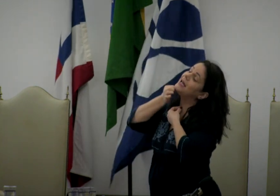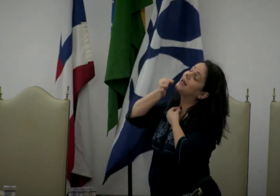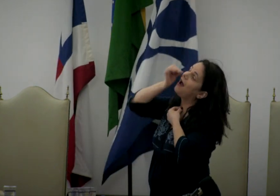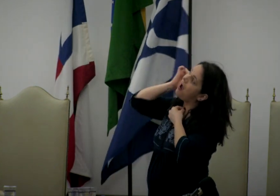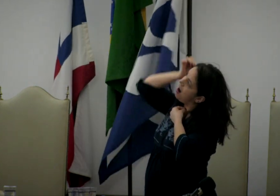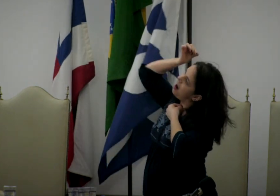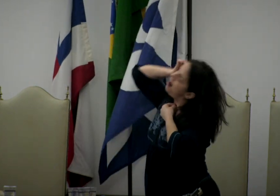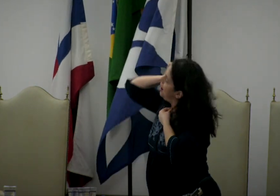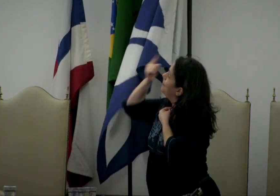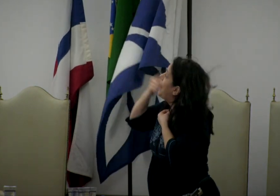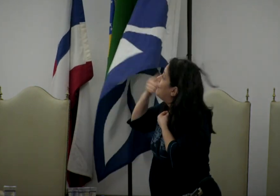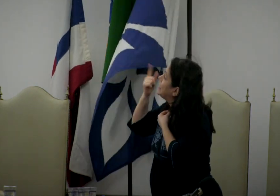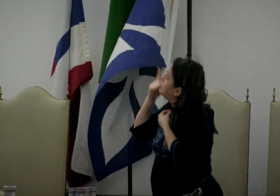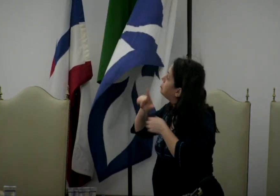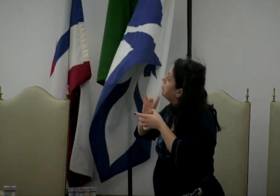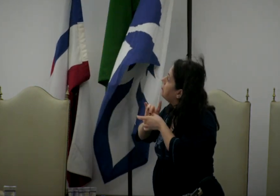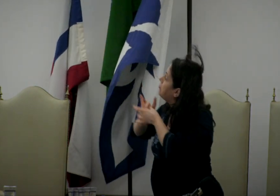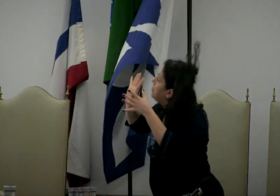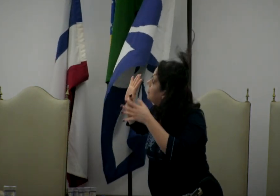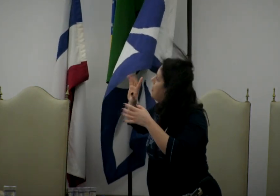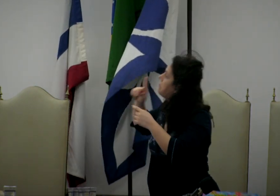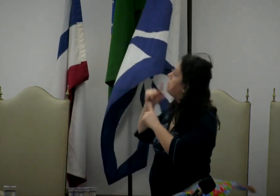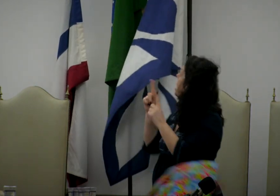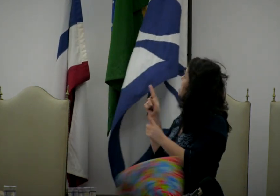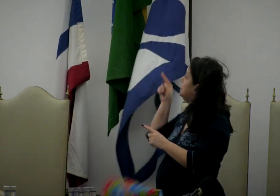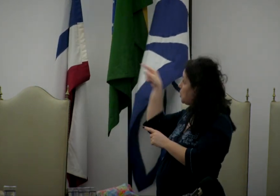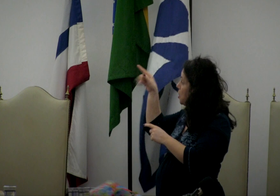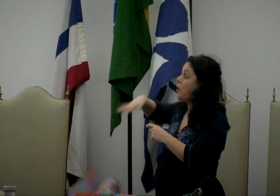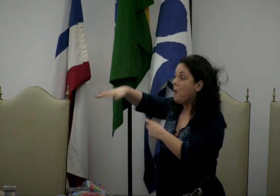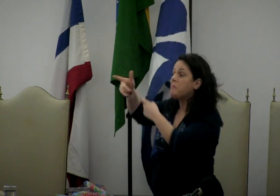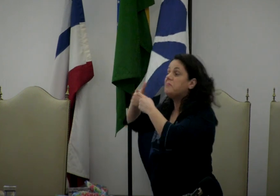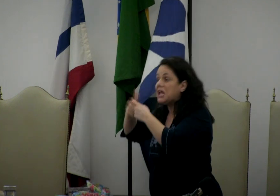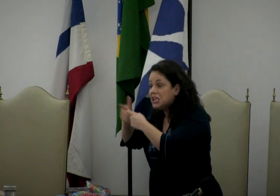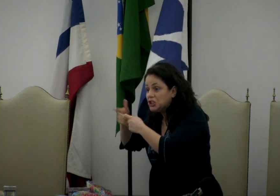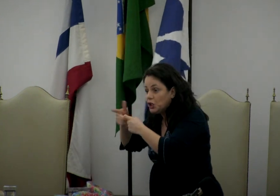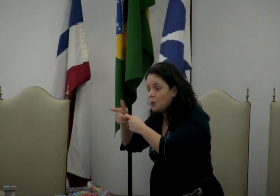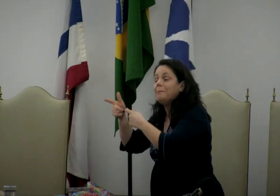introduzir uma sonda da garganta ao ouvido para ver se conseguia curar a surdez.